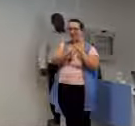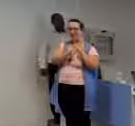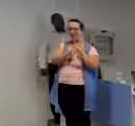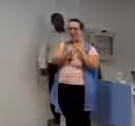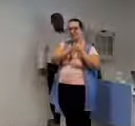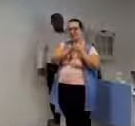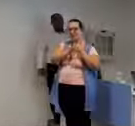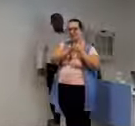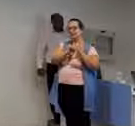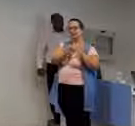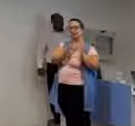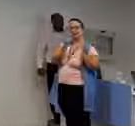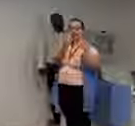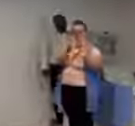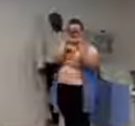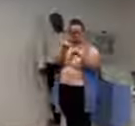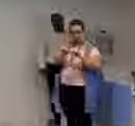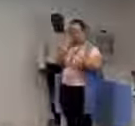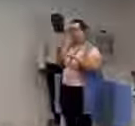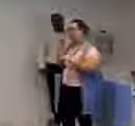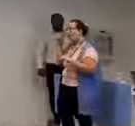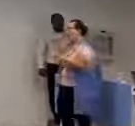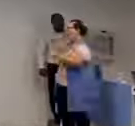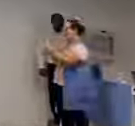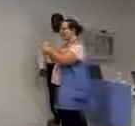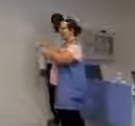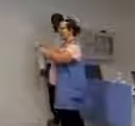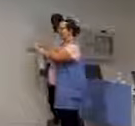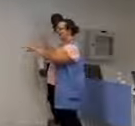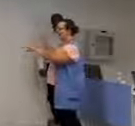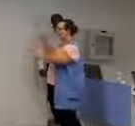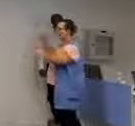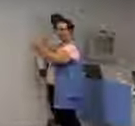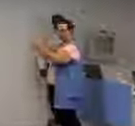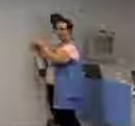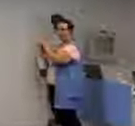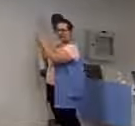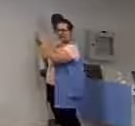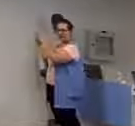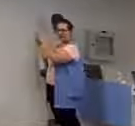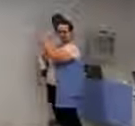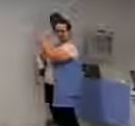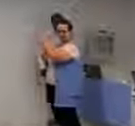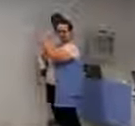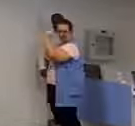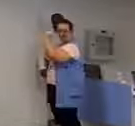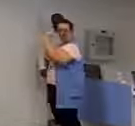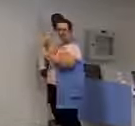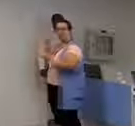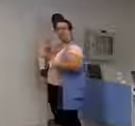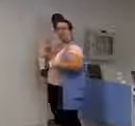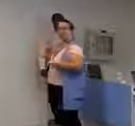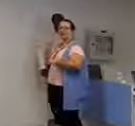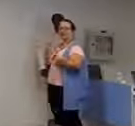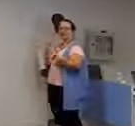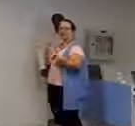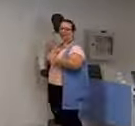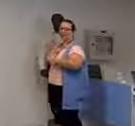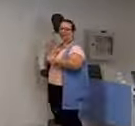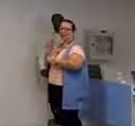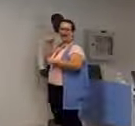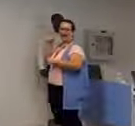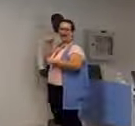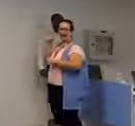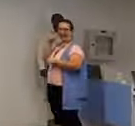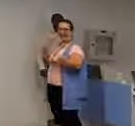eu vou lá na base de conhecimento dele e altero. E tudo isso, pessoal, eu vou ganhando tempo, vou ganhando integração